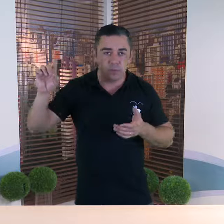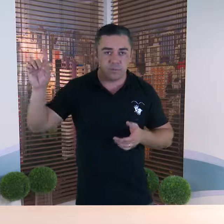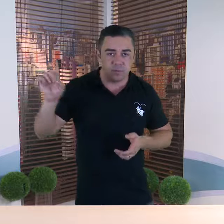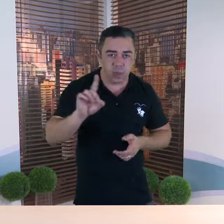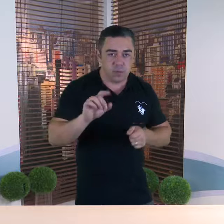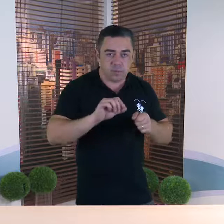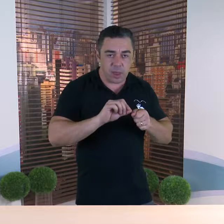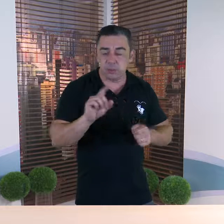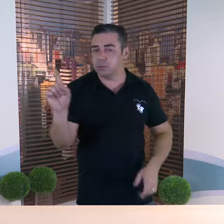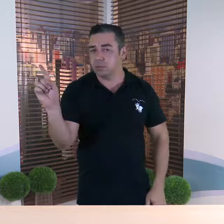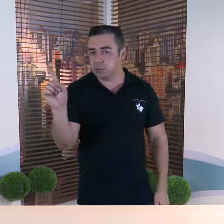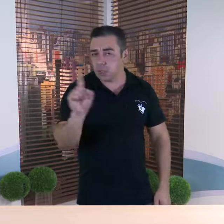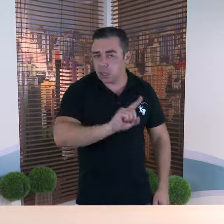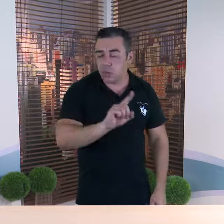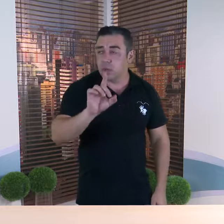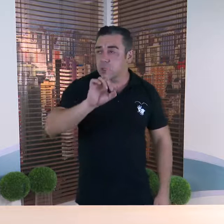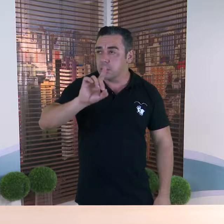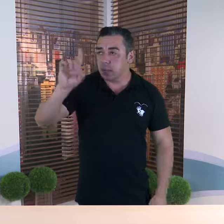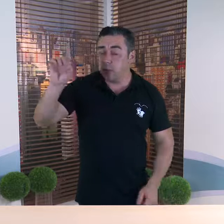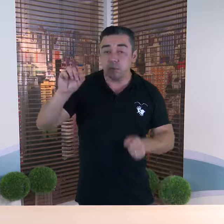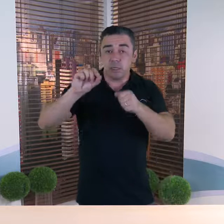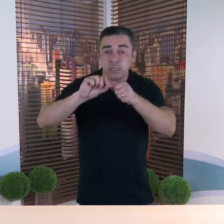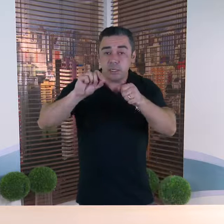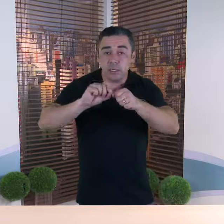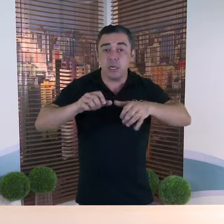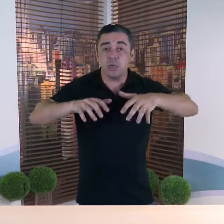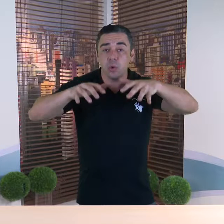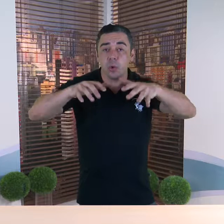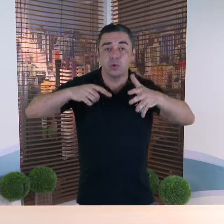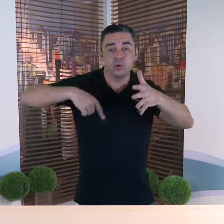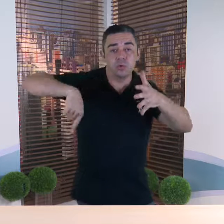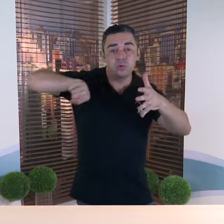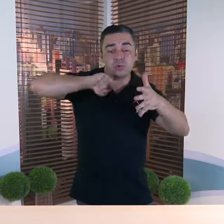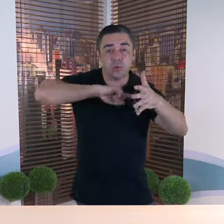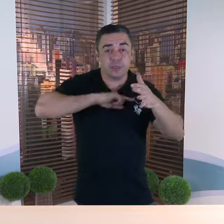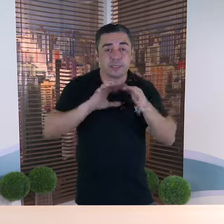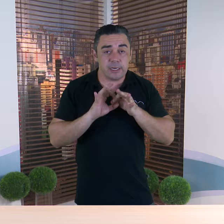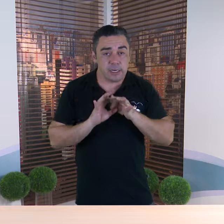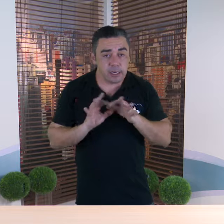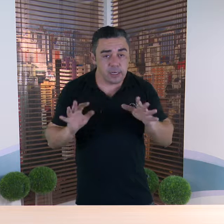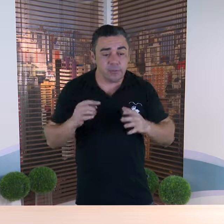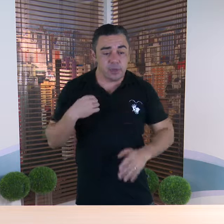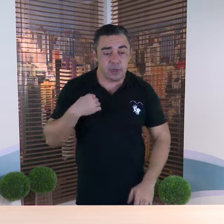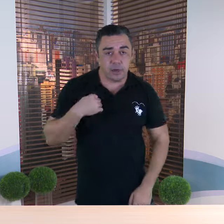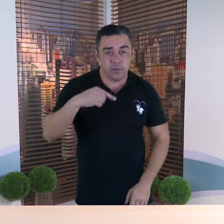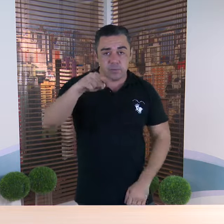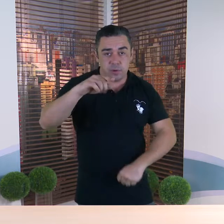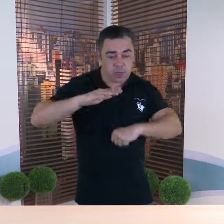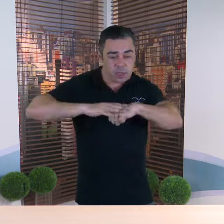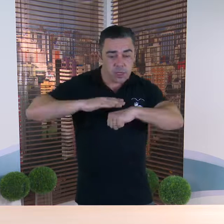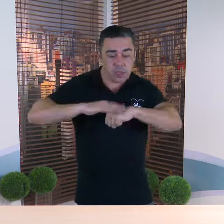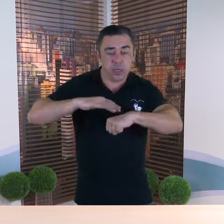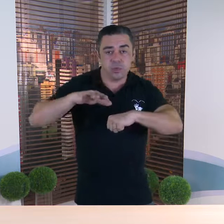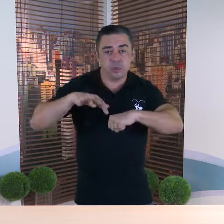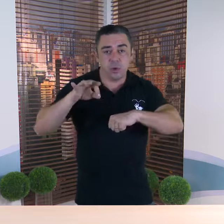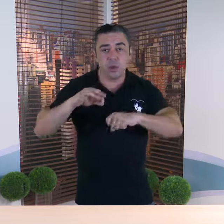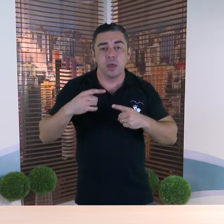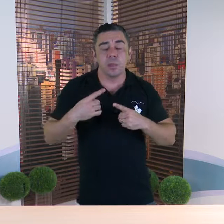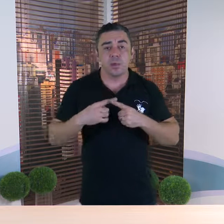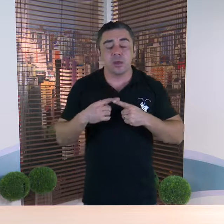livre por nós. Ele, portanto, ao fazer criaturas livres, capazes de escolher, fê-las porque